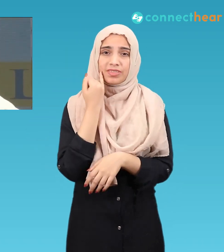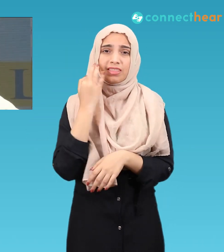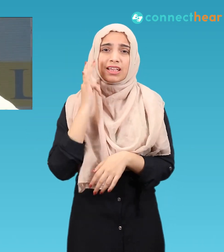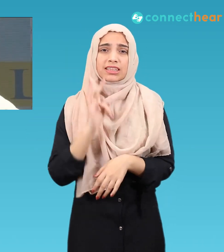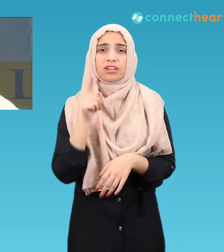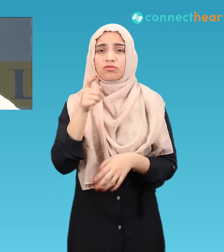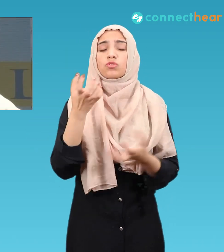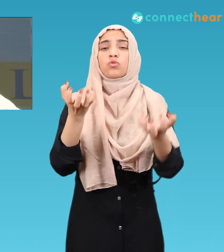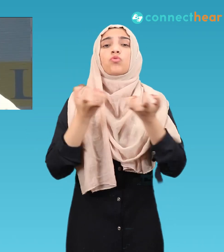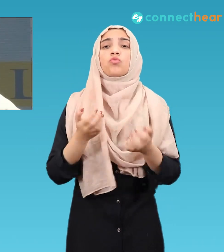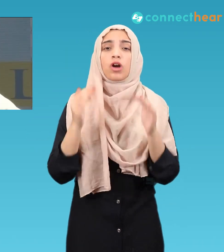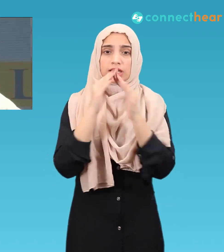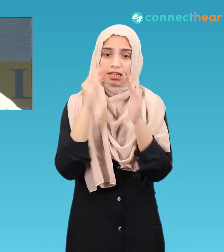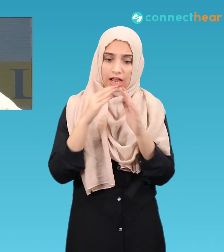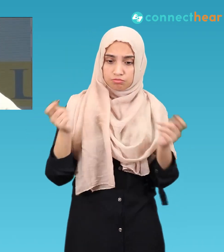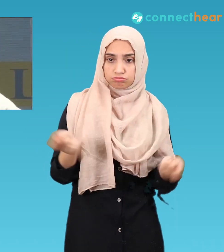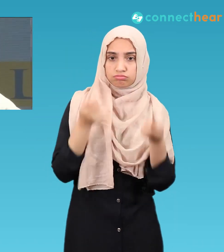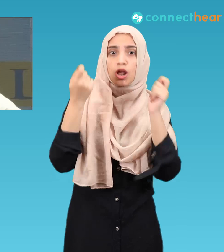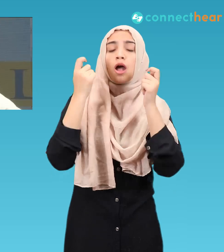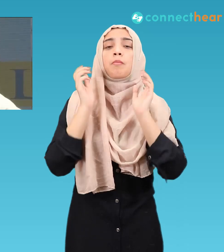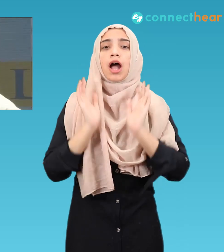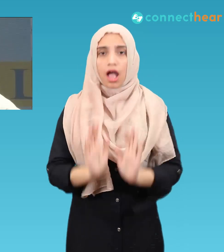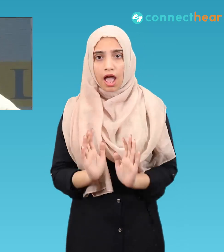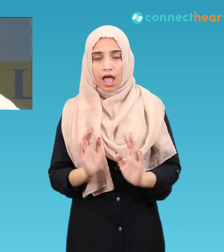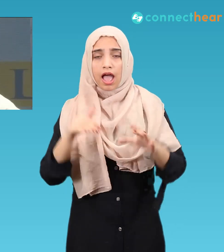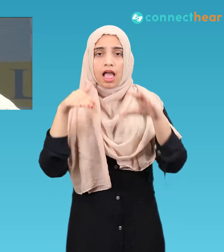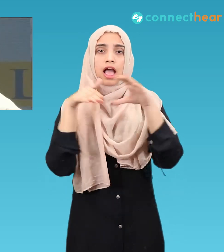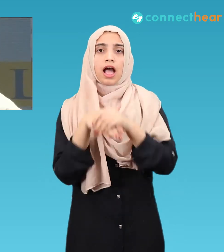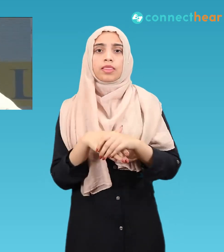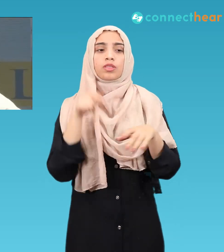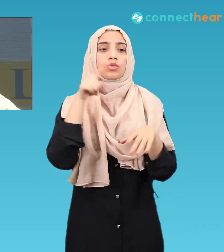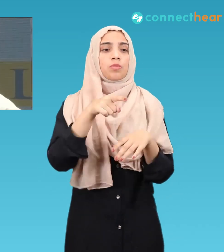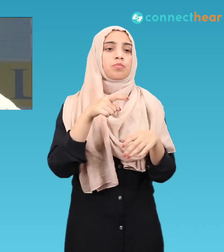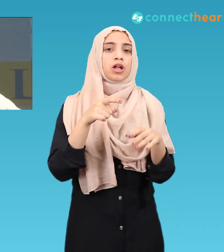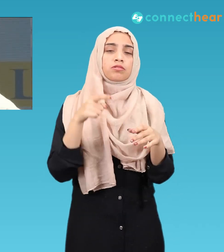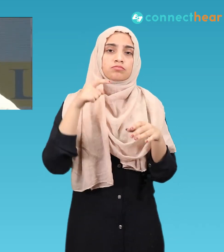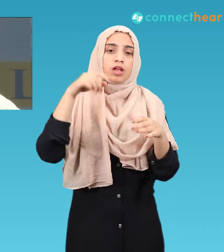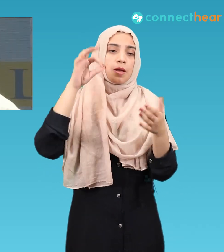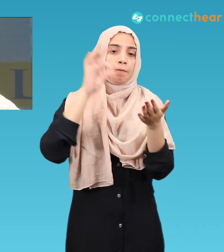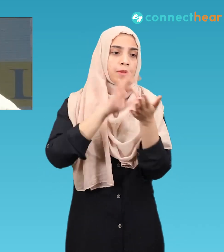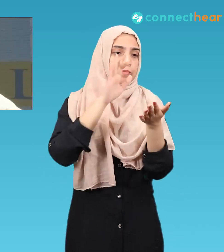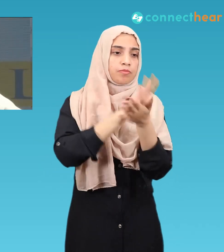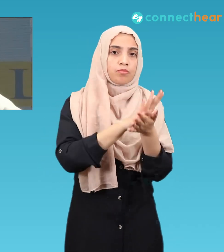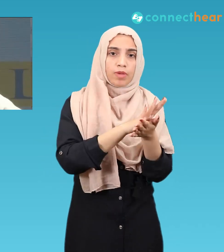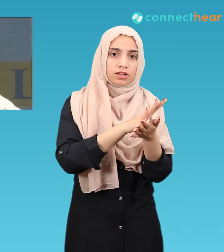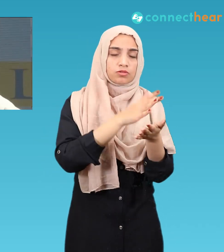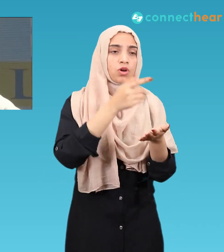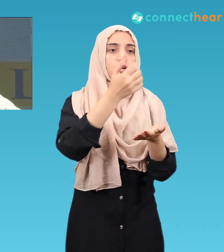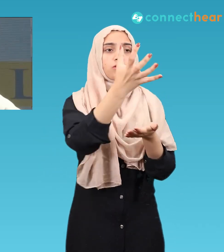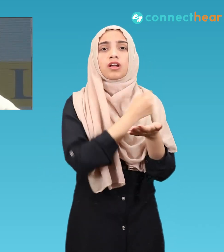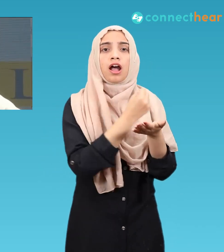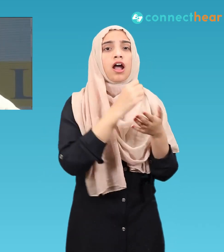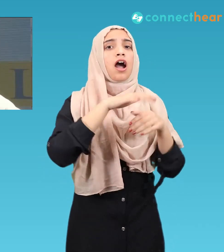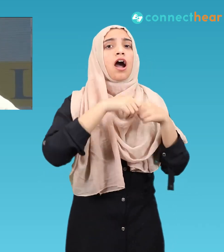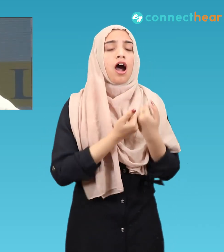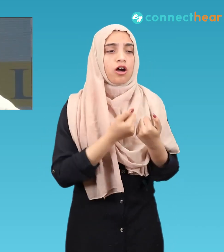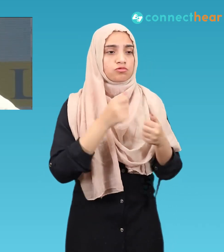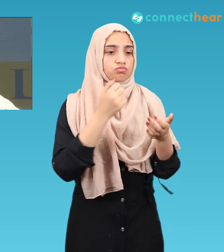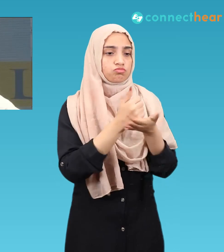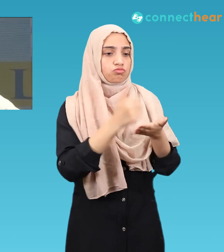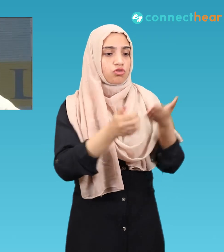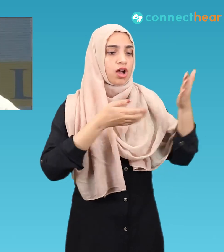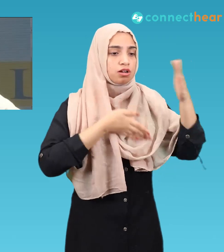किया था लोगों से घर बनाने का, उसकी बहुत बड़ी वजह यह है कि 2 साल के बाद वो फोक्लोजर कानून अदालत से क्लियर